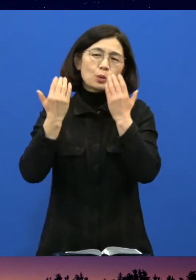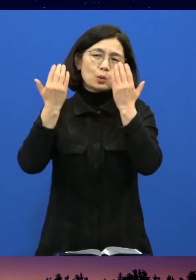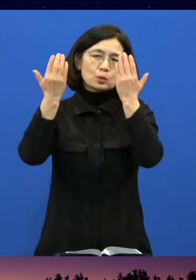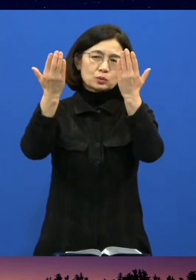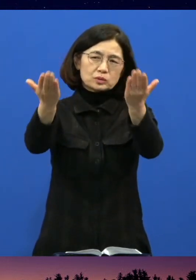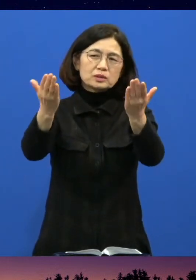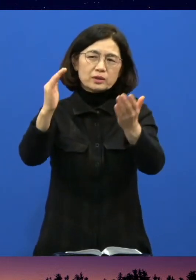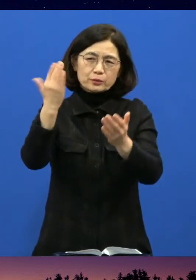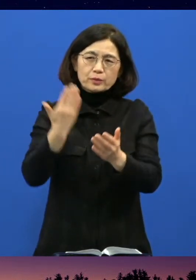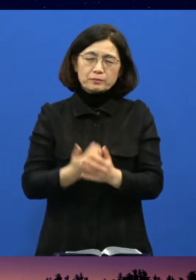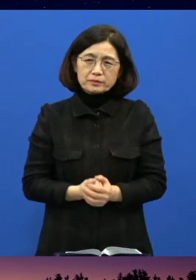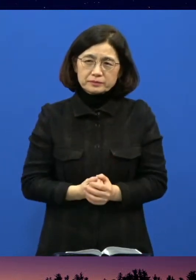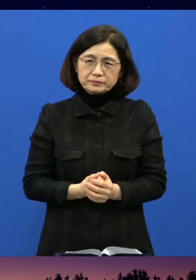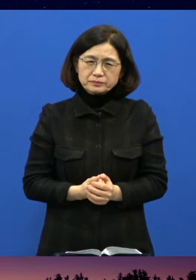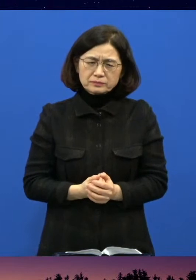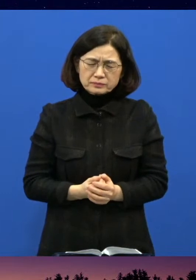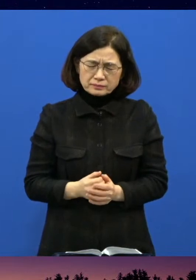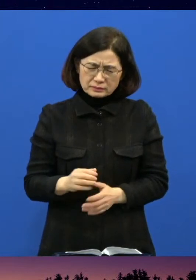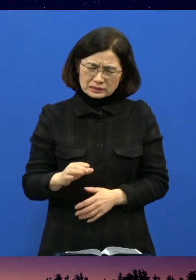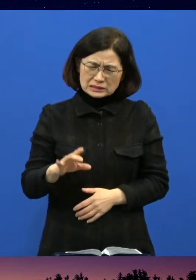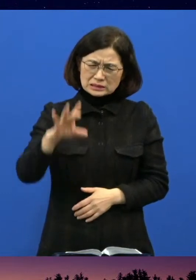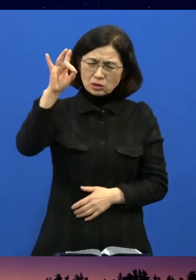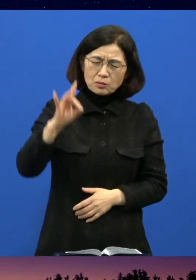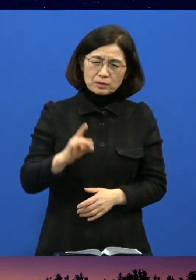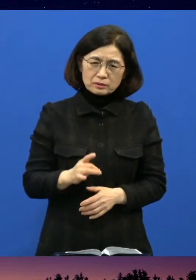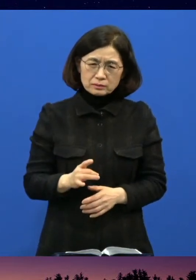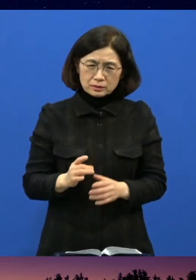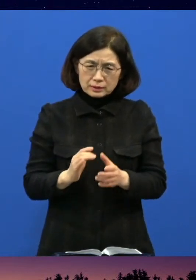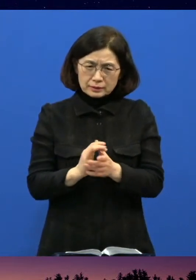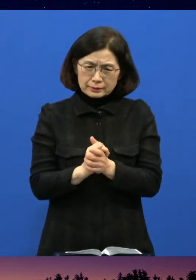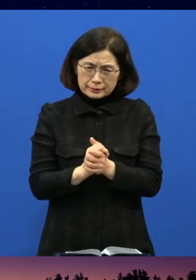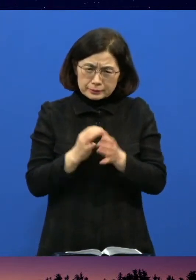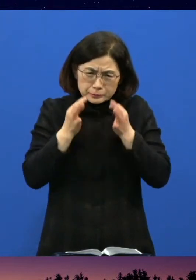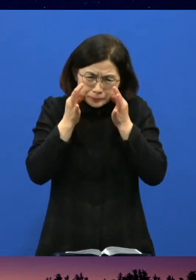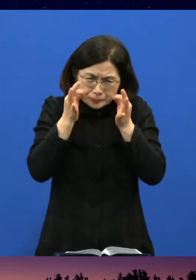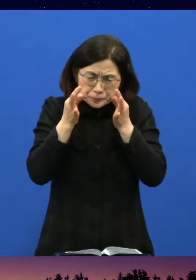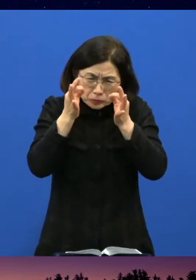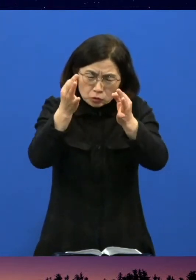처음에는 그 기도가 빨리 응답되지 않음으로 인해 불안함이 있었는데